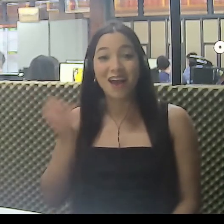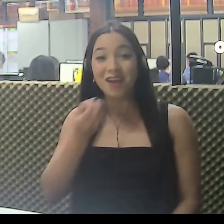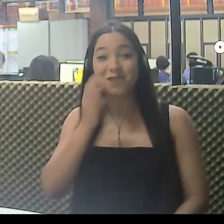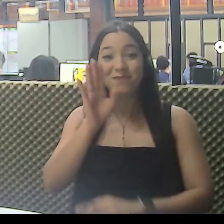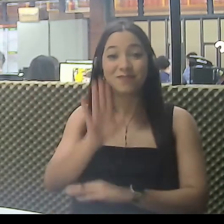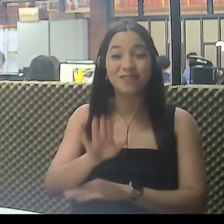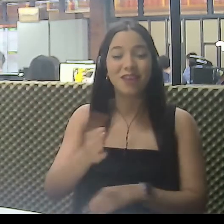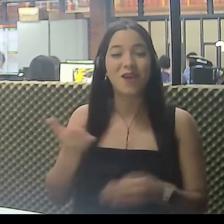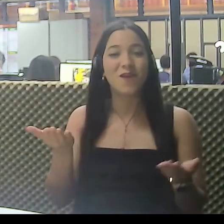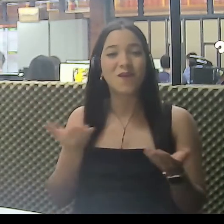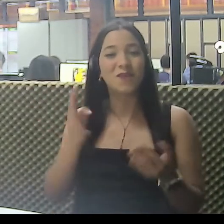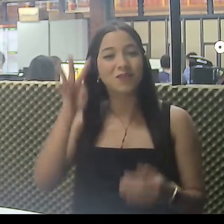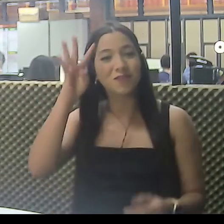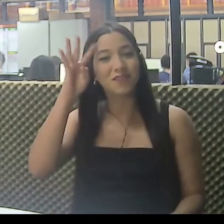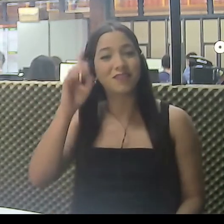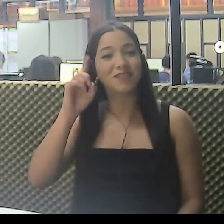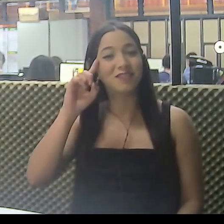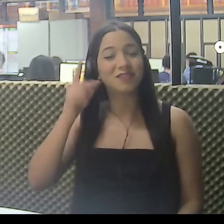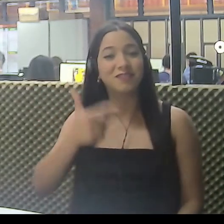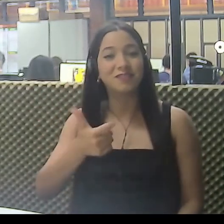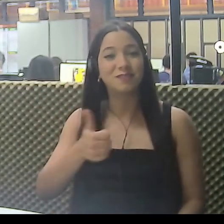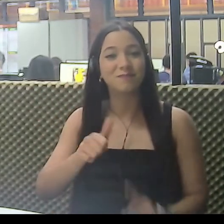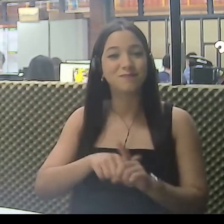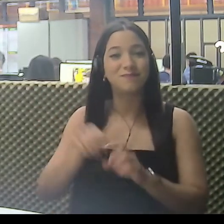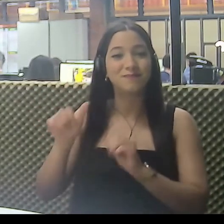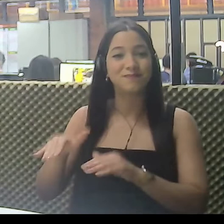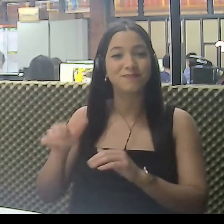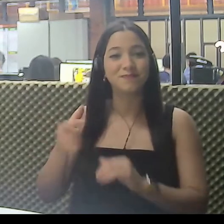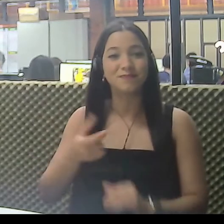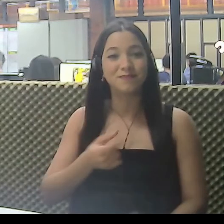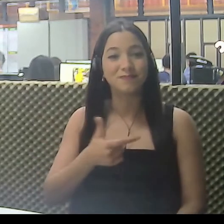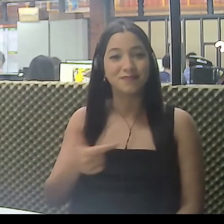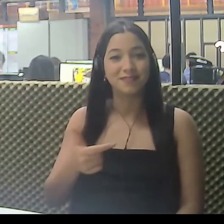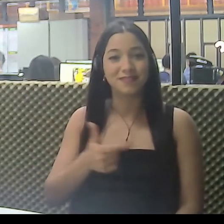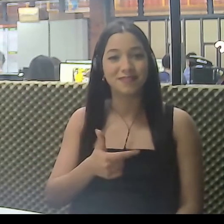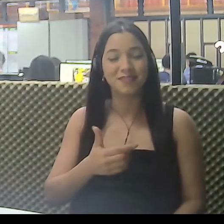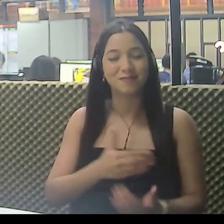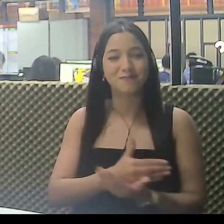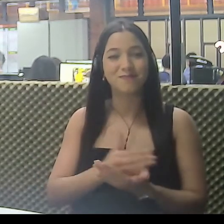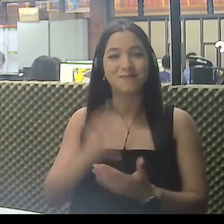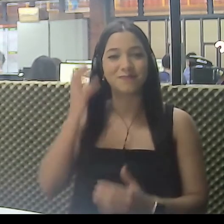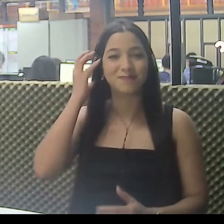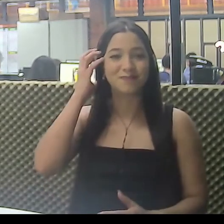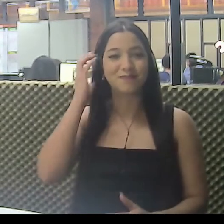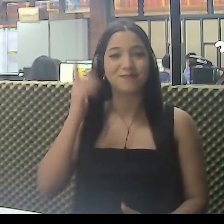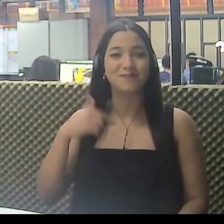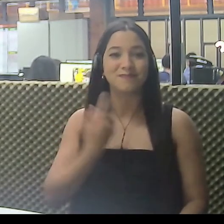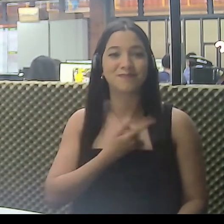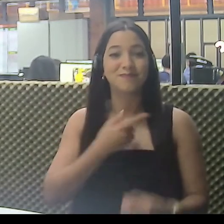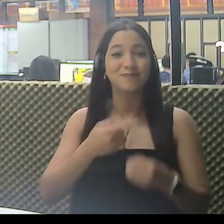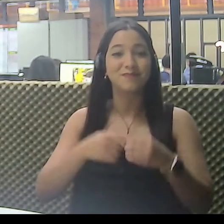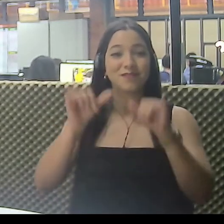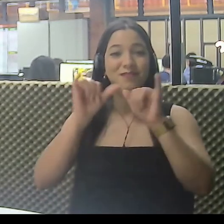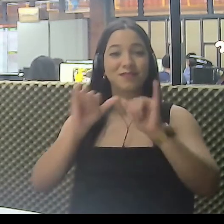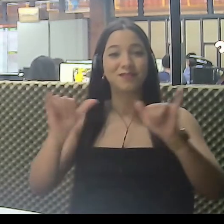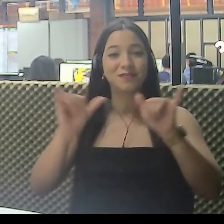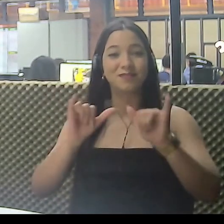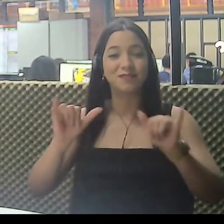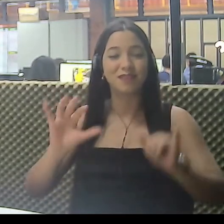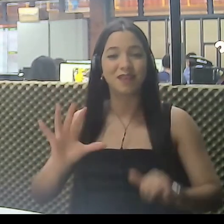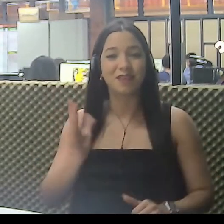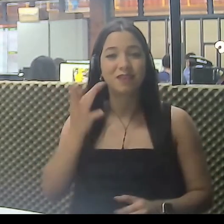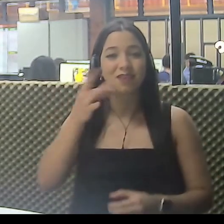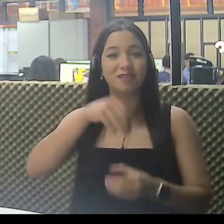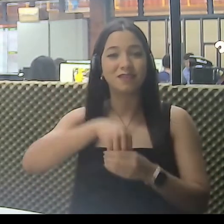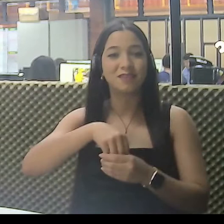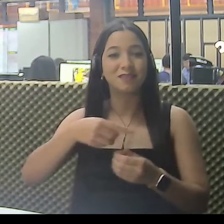Boa tarde, hoje é quarta-feira, dia 21 de setembro de 2022. Está no ar a Rádio Nossa Cidade com um boletim de notícias sobre o que de